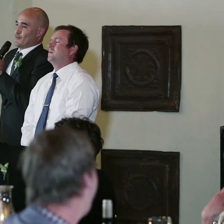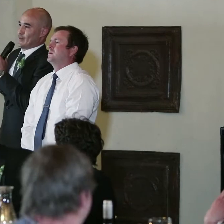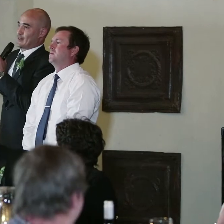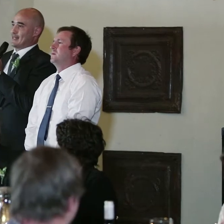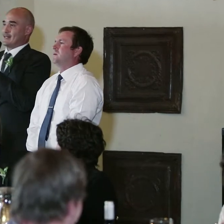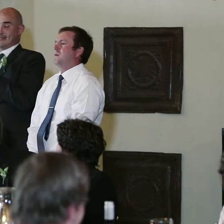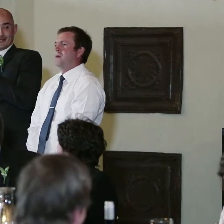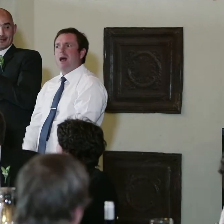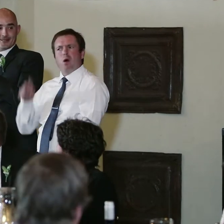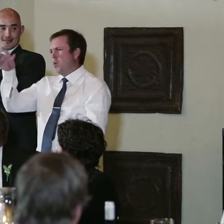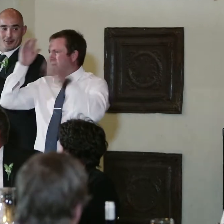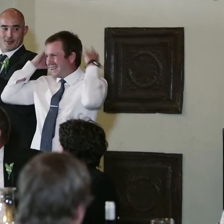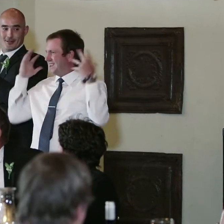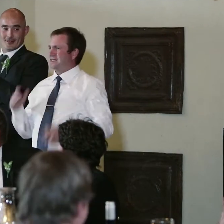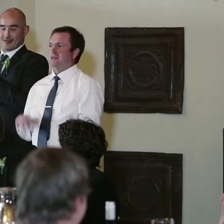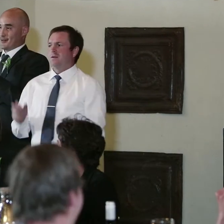for Tracy,